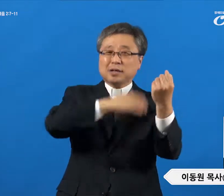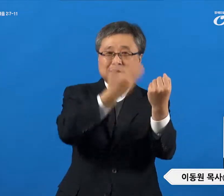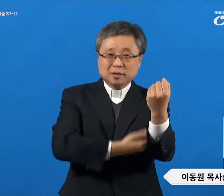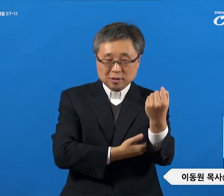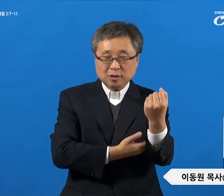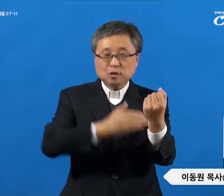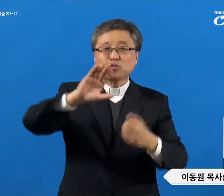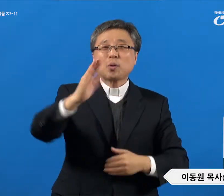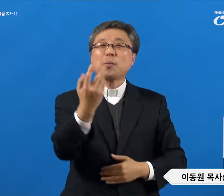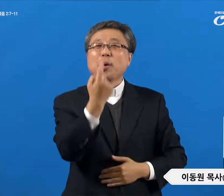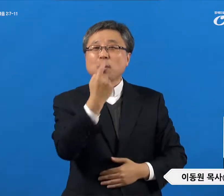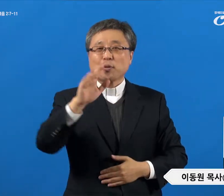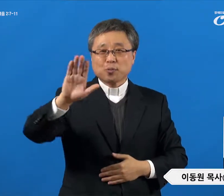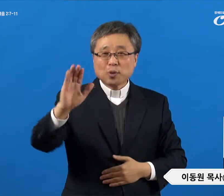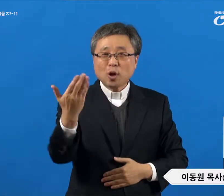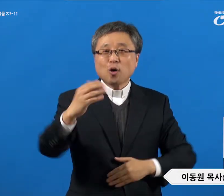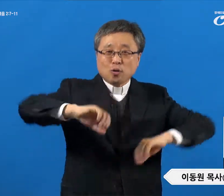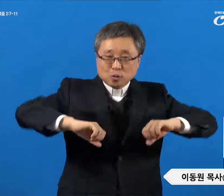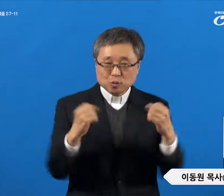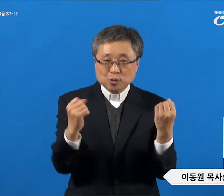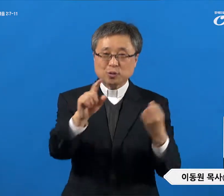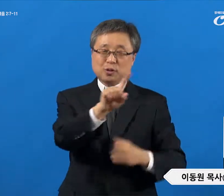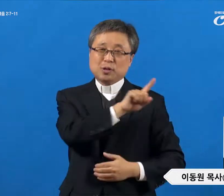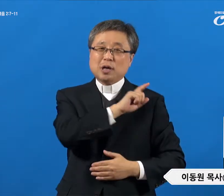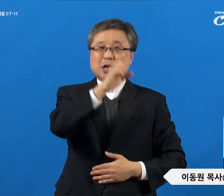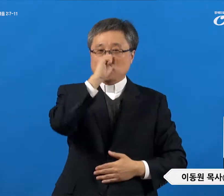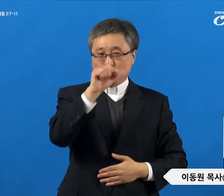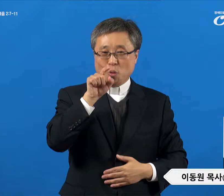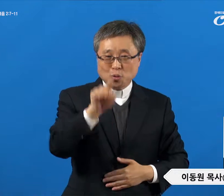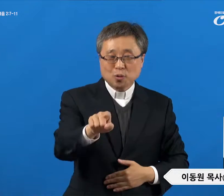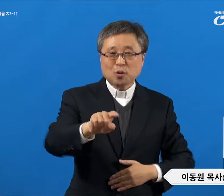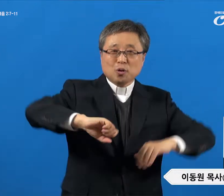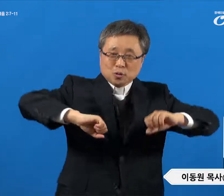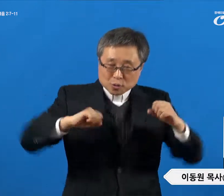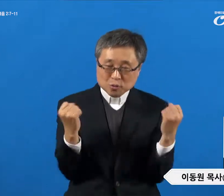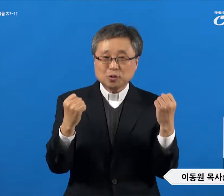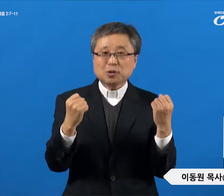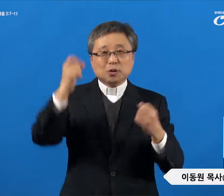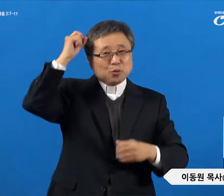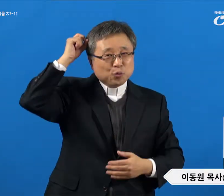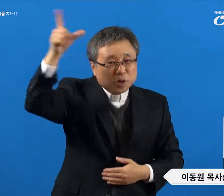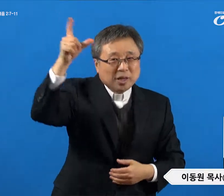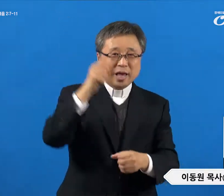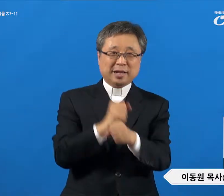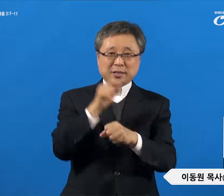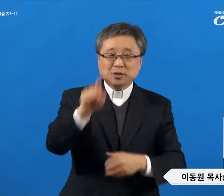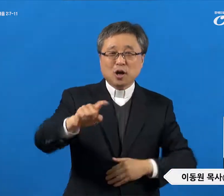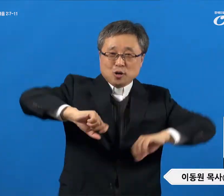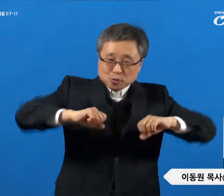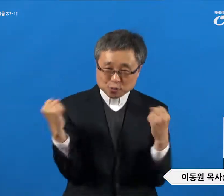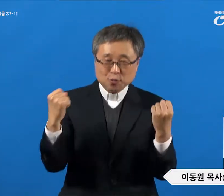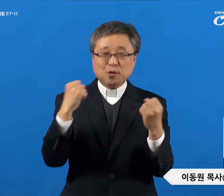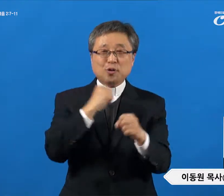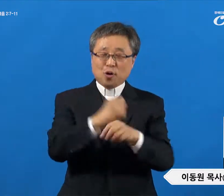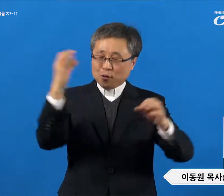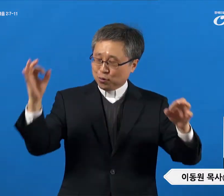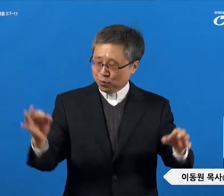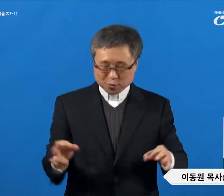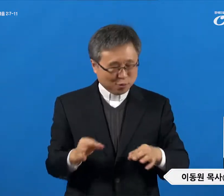되었습니다. 순종은 가장 좋은 것입니다. 순종은 위대한 것입니다. 순종은 놀라운